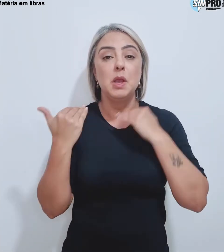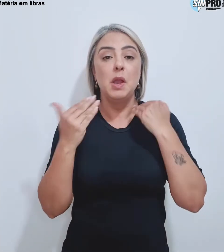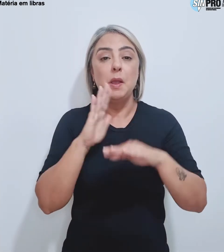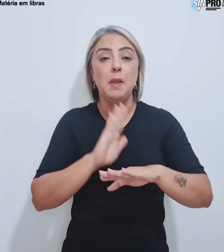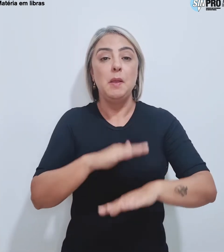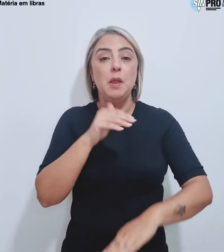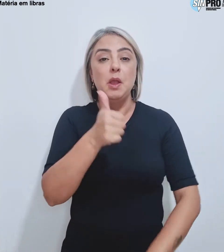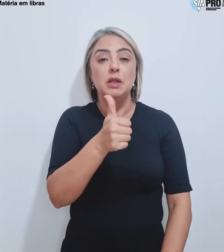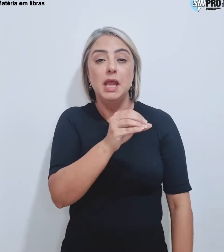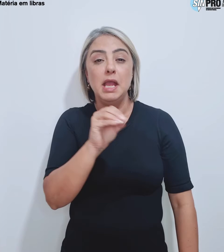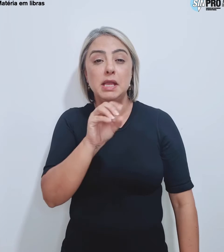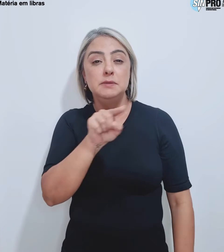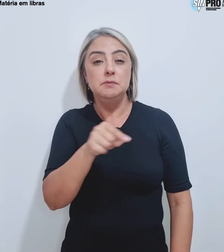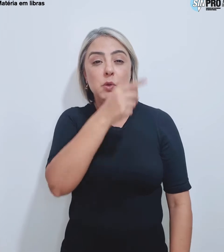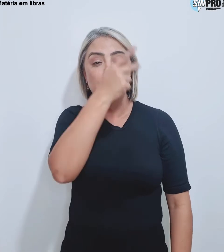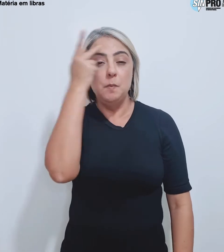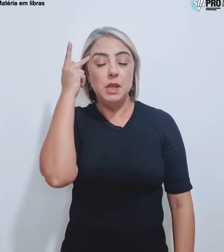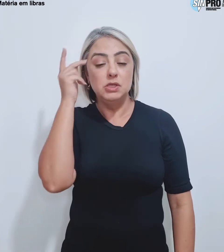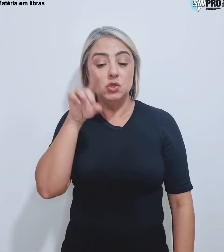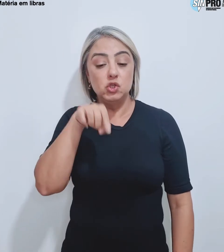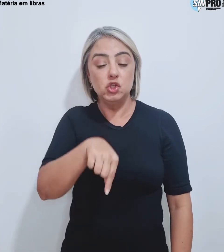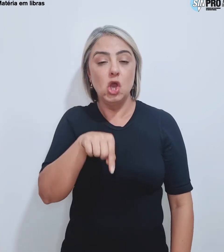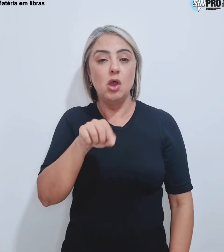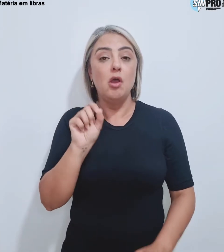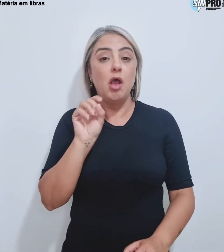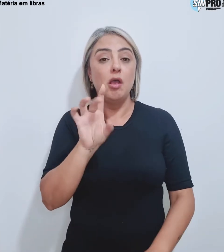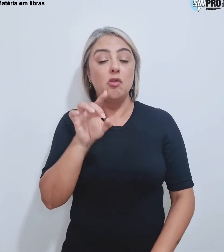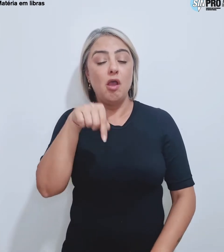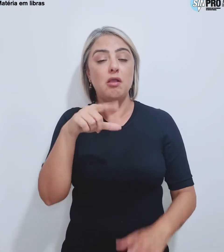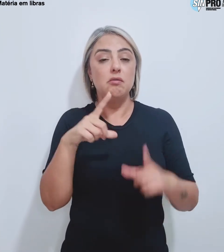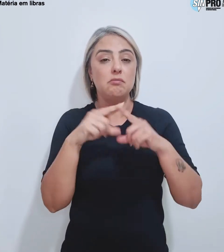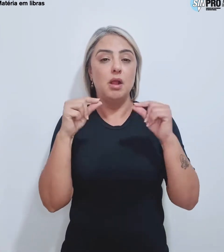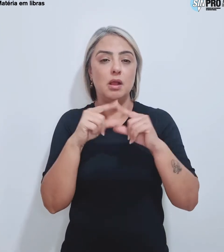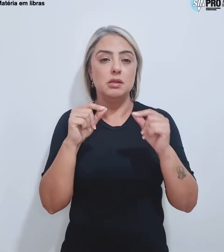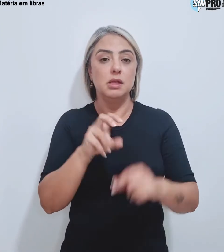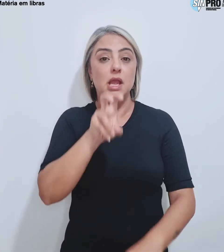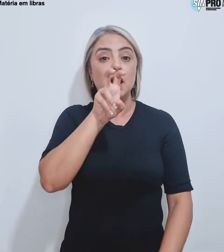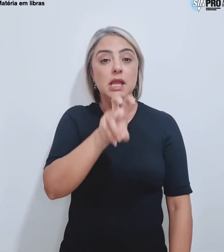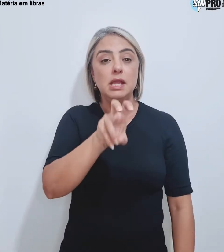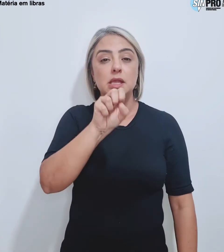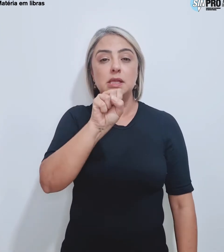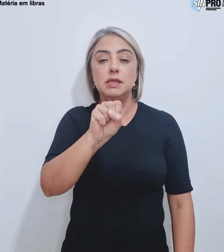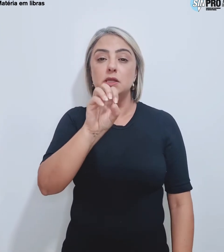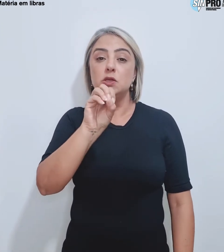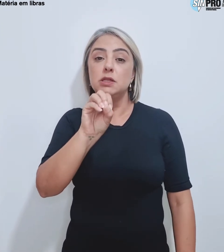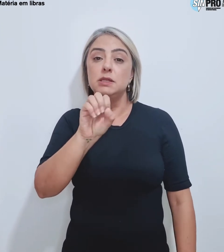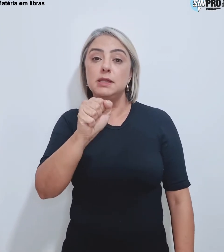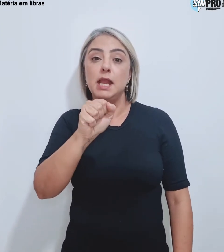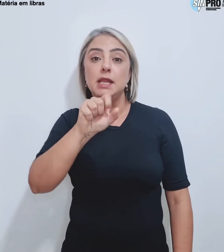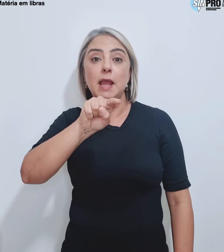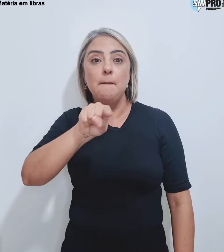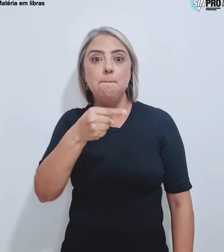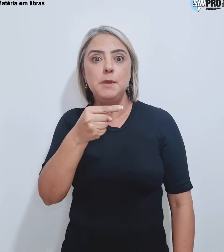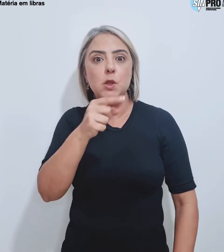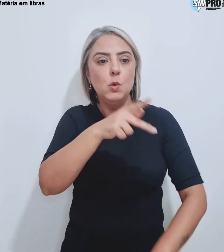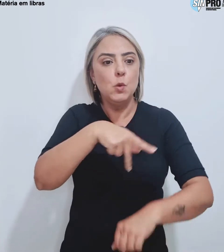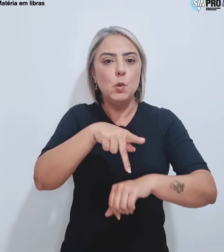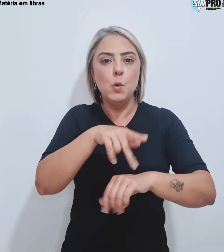vida de mais de 10 mil pessoas só no Distrito Federal. 580 mil em todo o